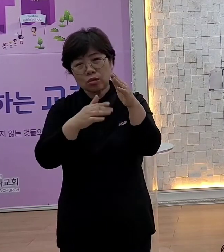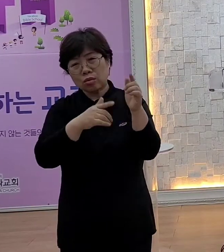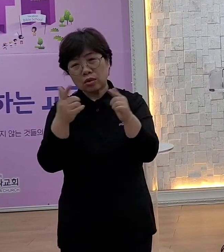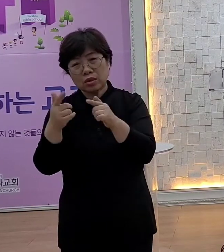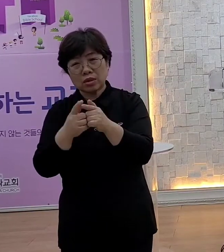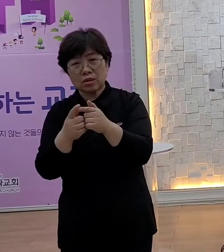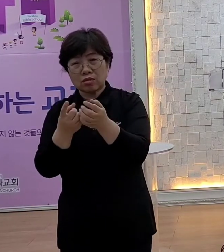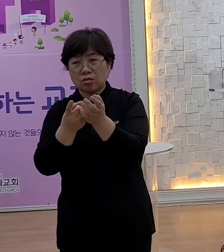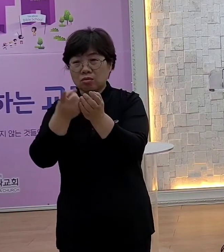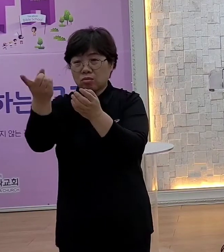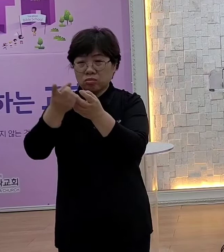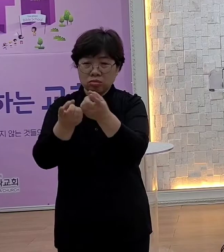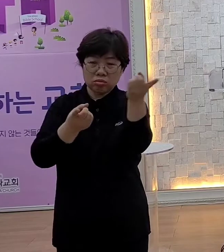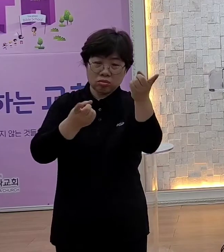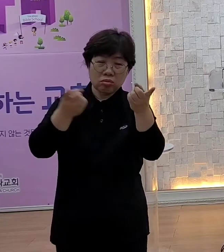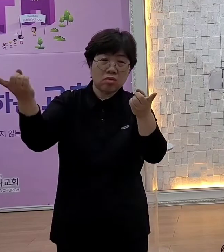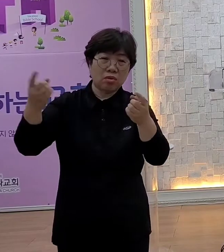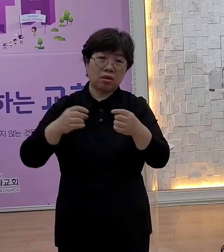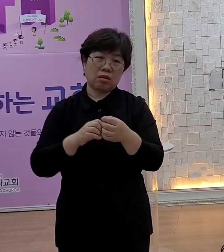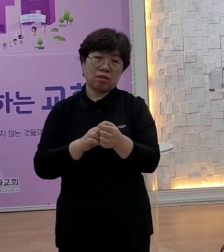나갔죠.